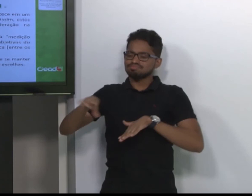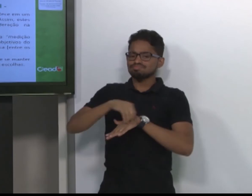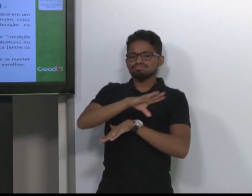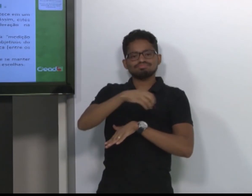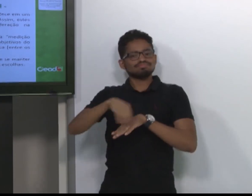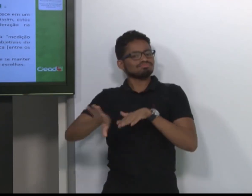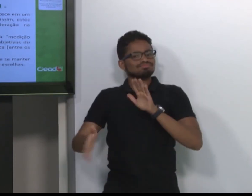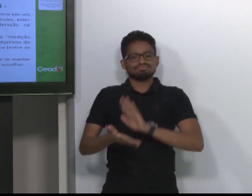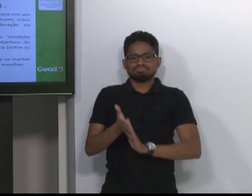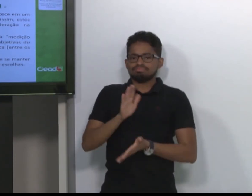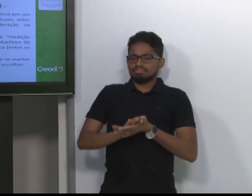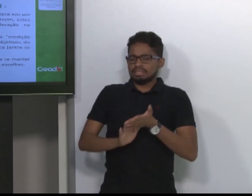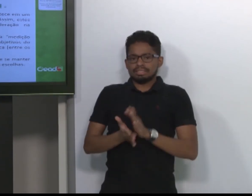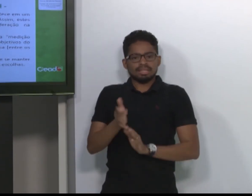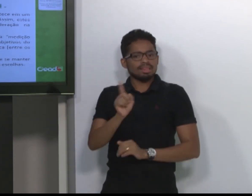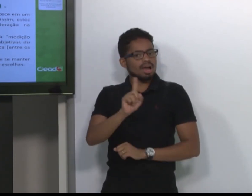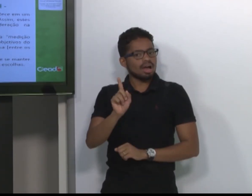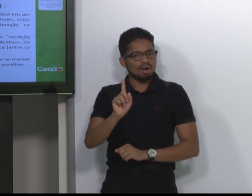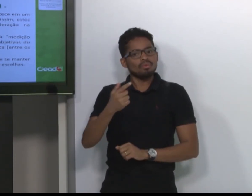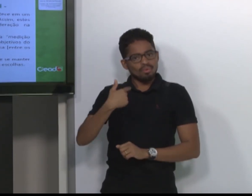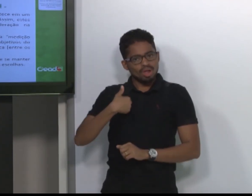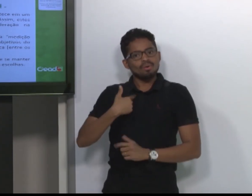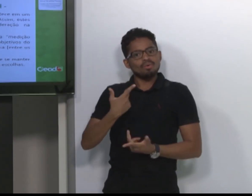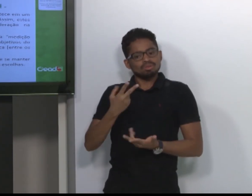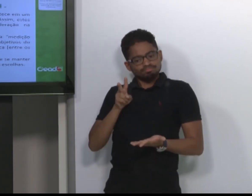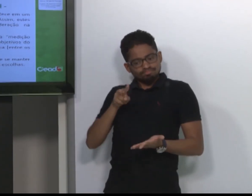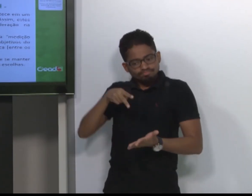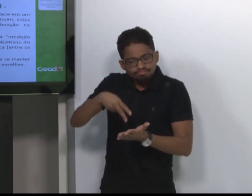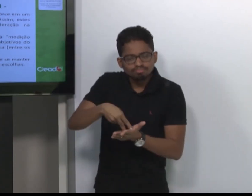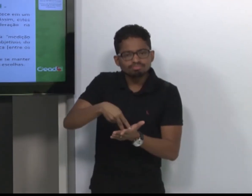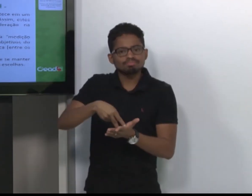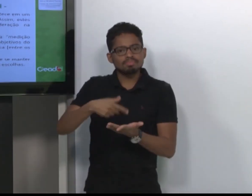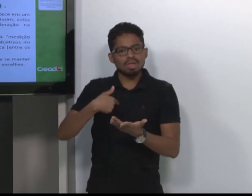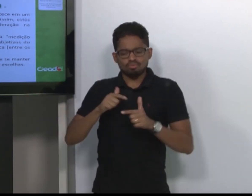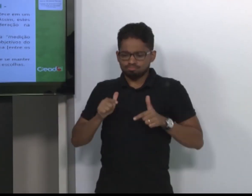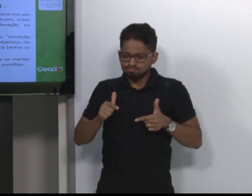Percebam que eu, como tradutor-intérprete, eu não sou alheio